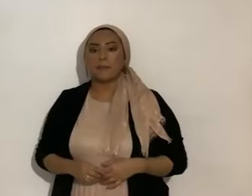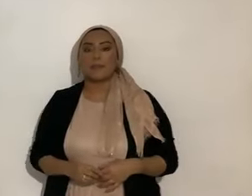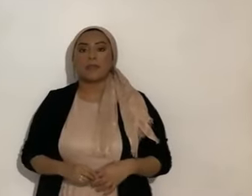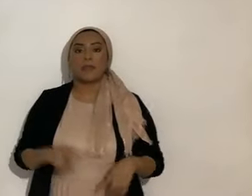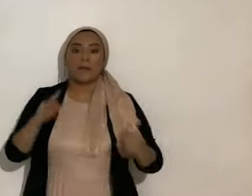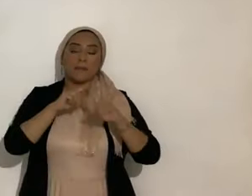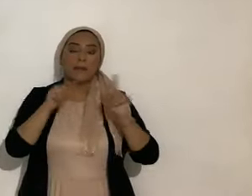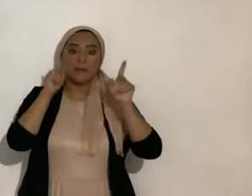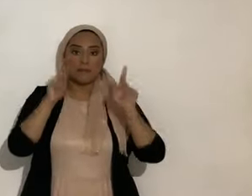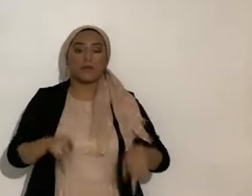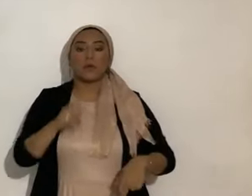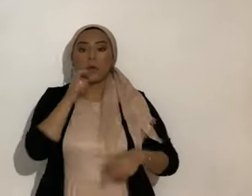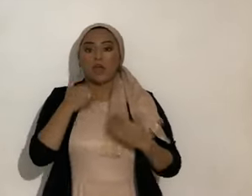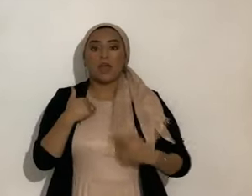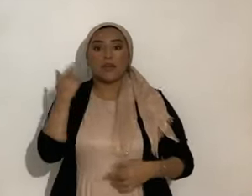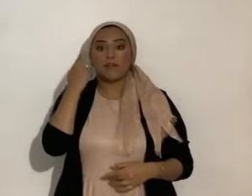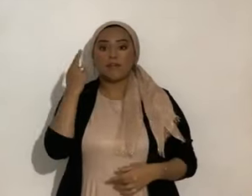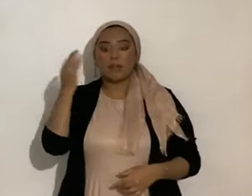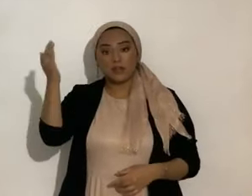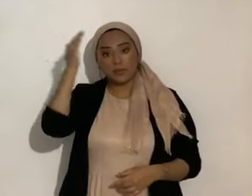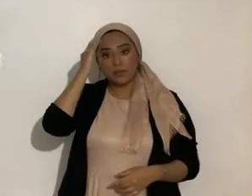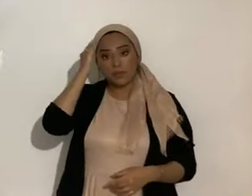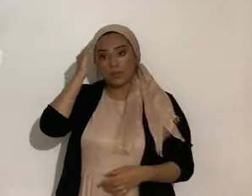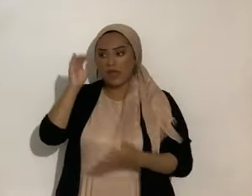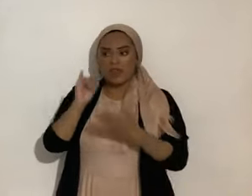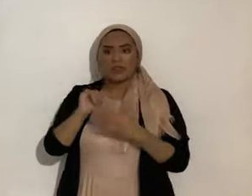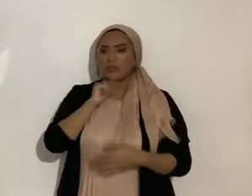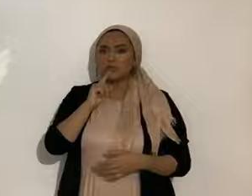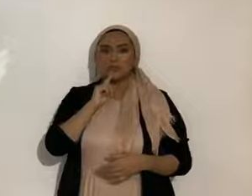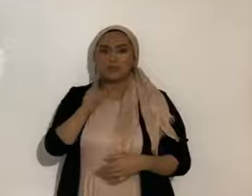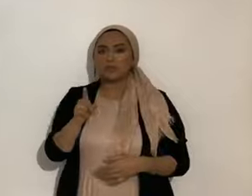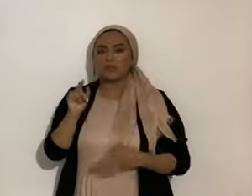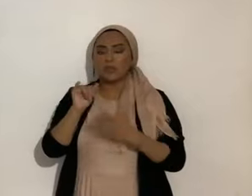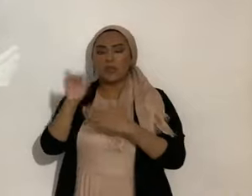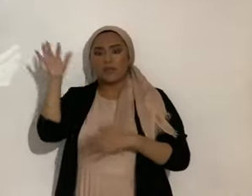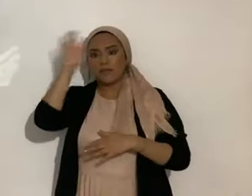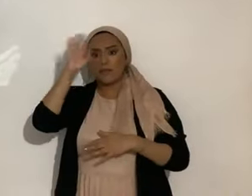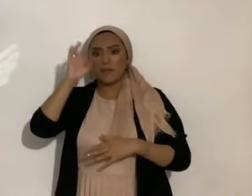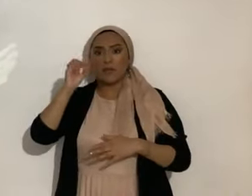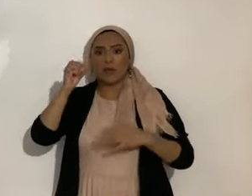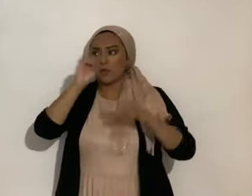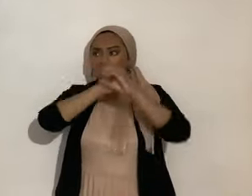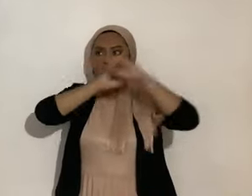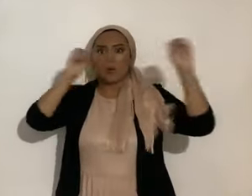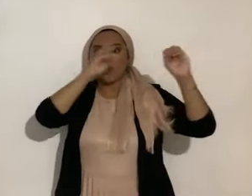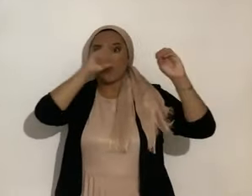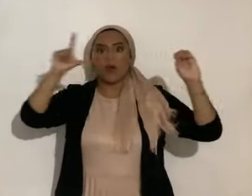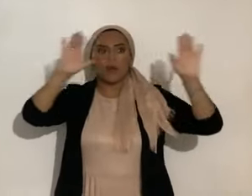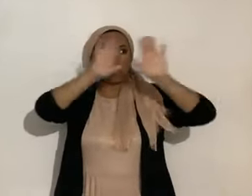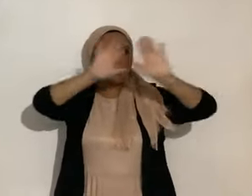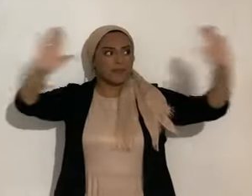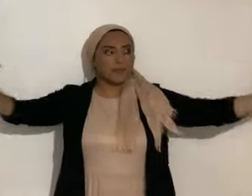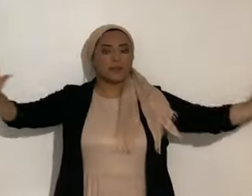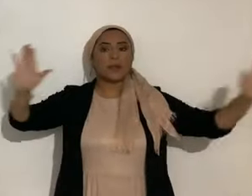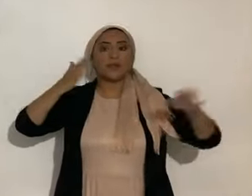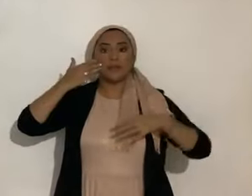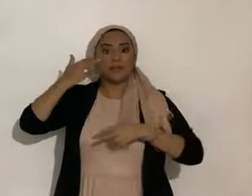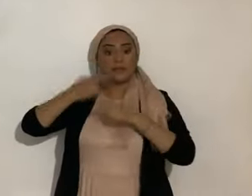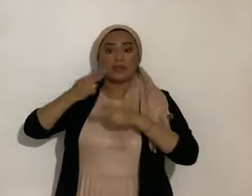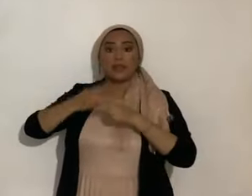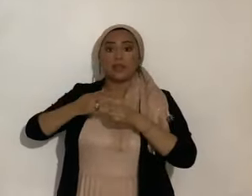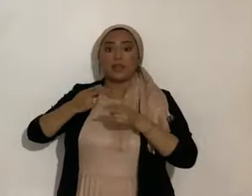Pero una persona en razón sabe que eso no es cierto, que es ilusorio, que el muro no existe y que él en ese momento, en el nombre de Yahshua, si se